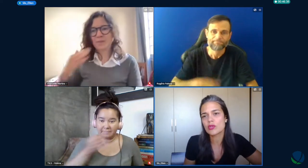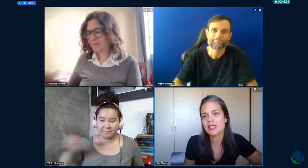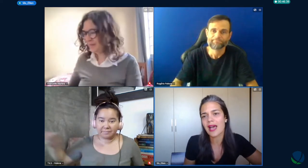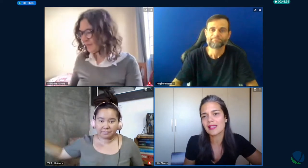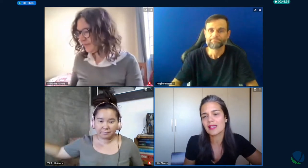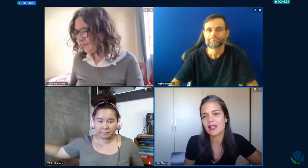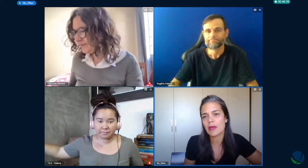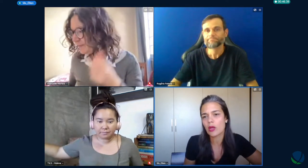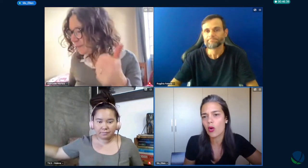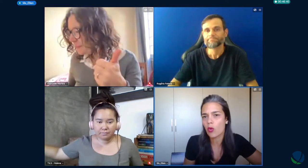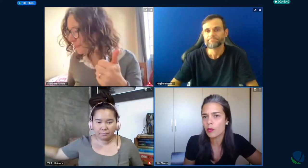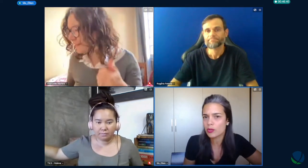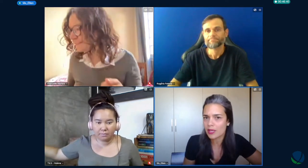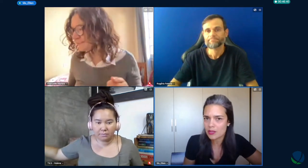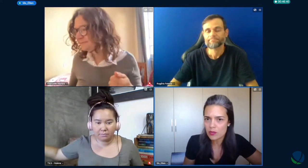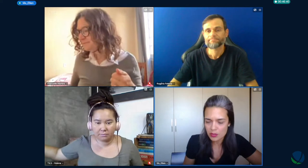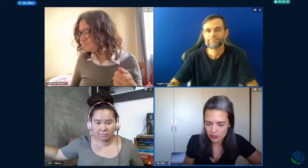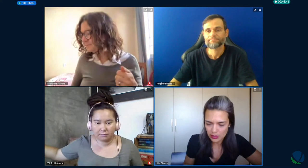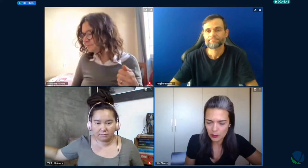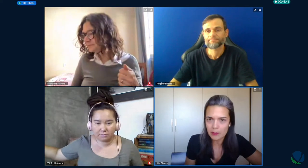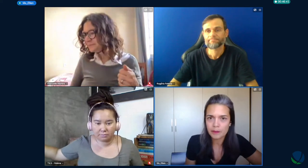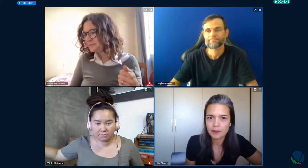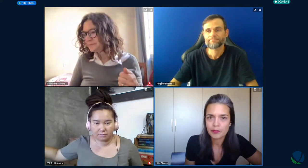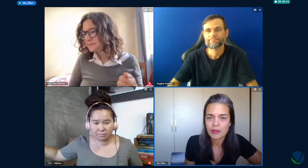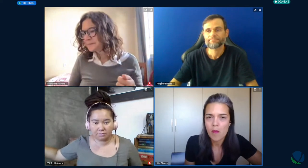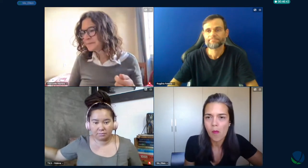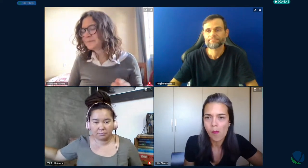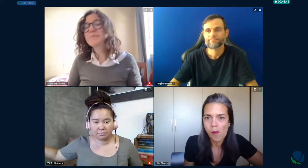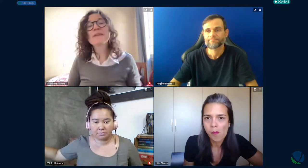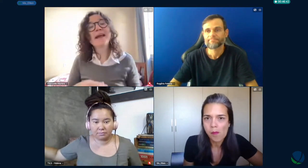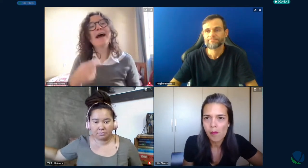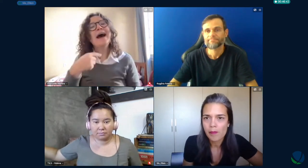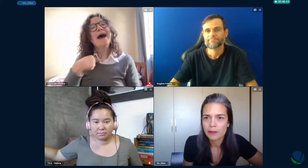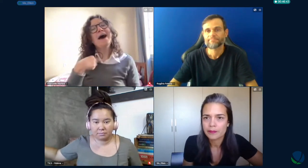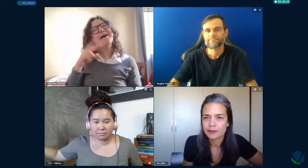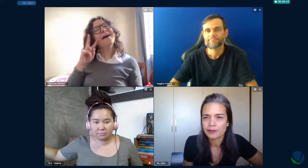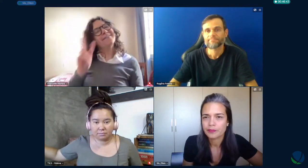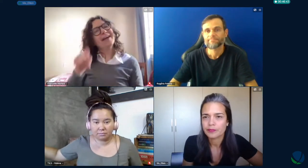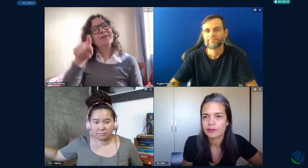indivíduos surdos a entender melhor o português como segunda língua.